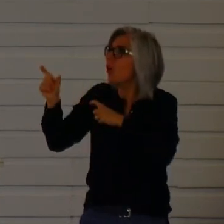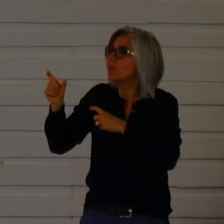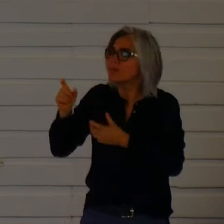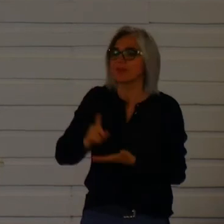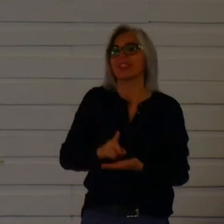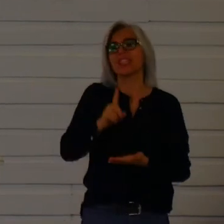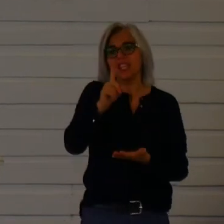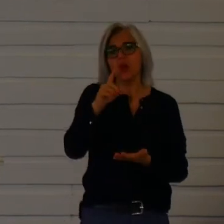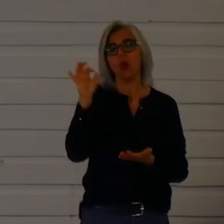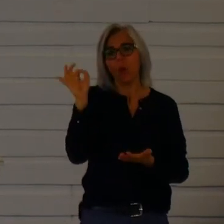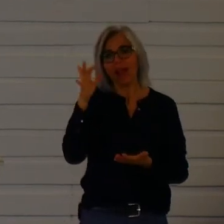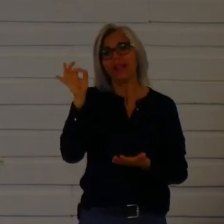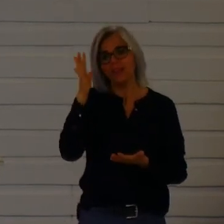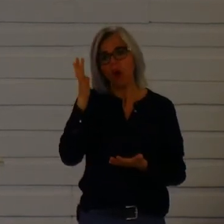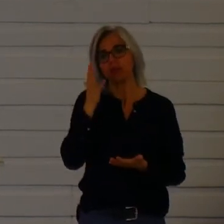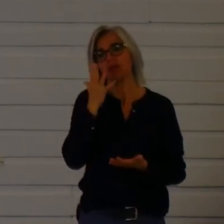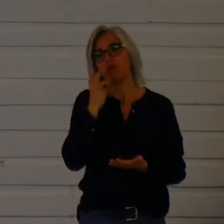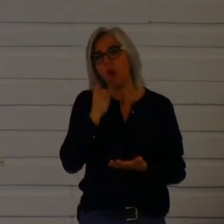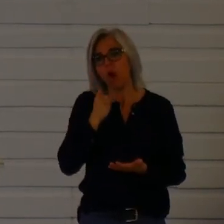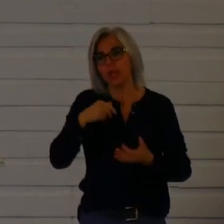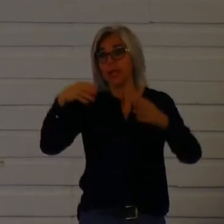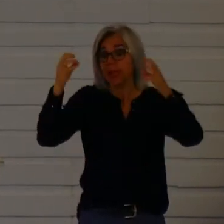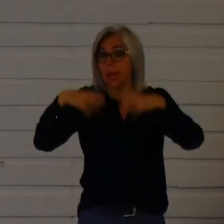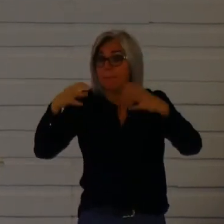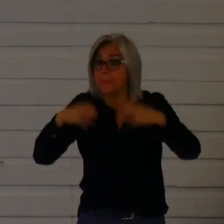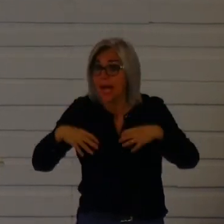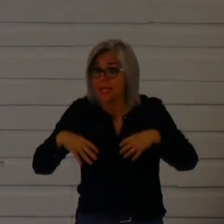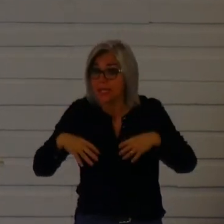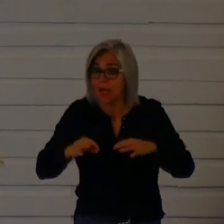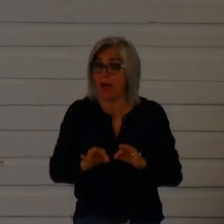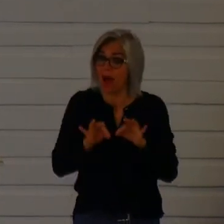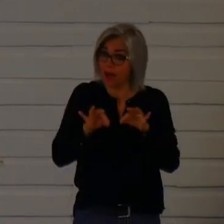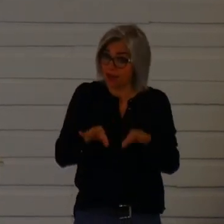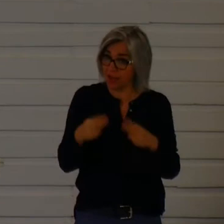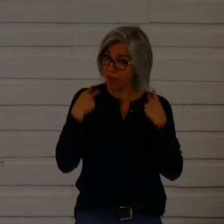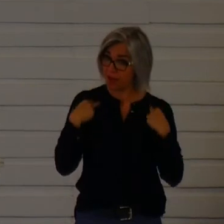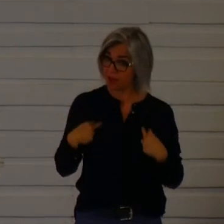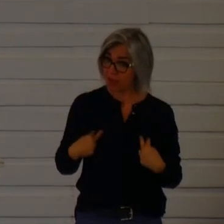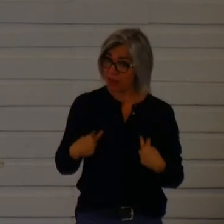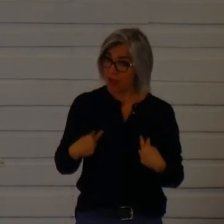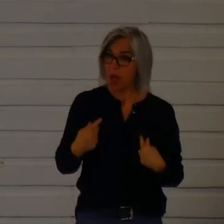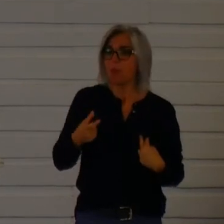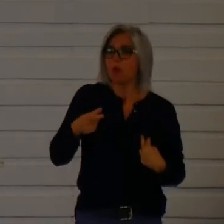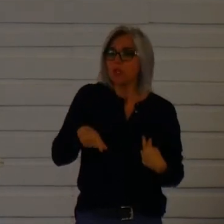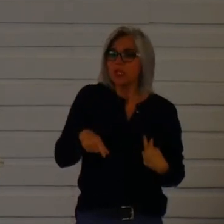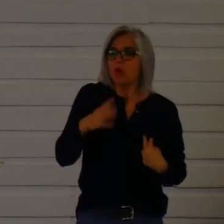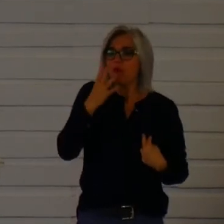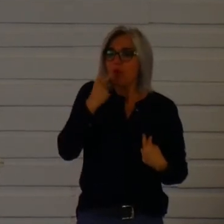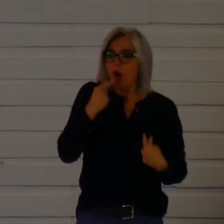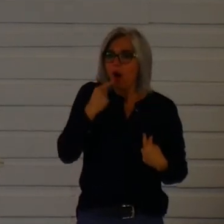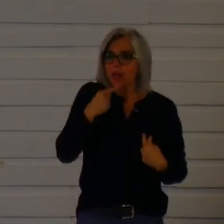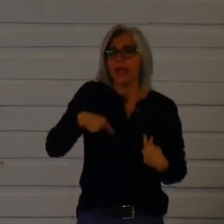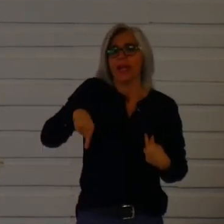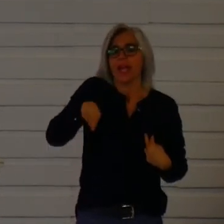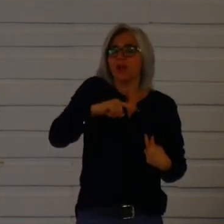sono alcune circostanze della nostra vita che Dio permette. E se Dio permette, c'è sempre,